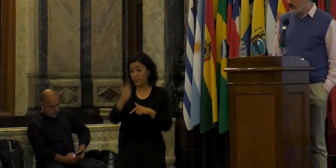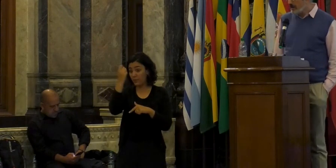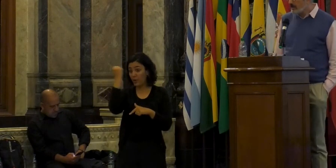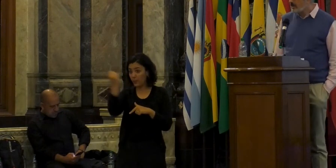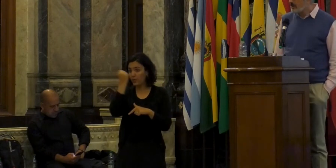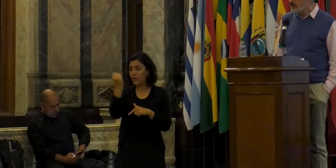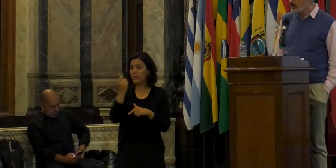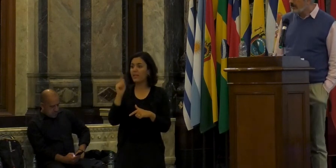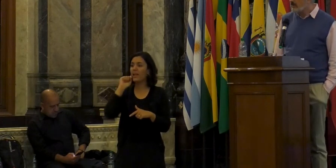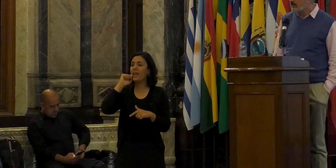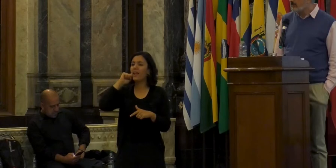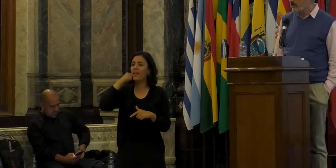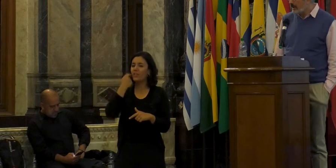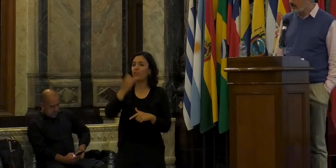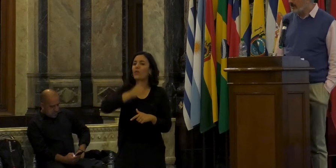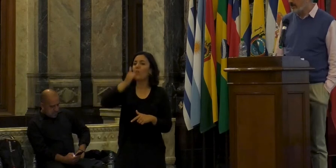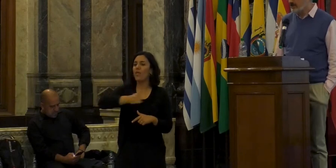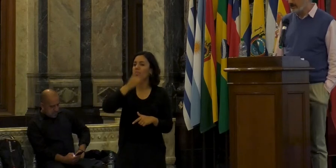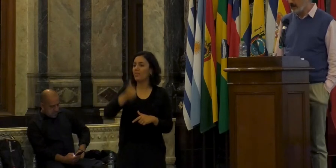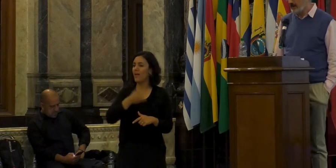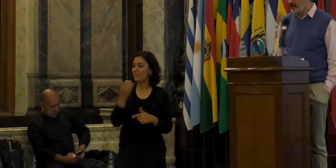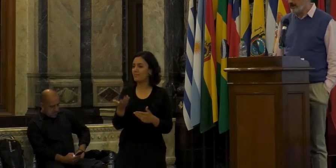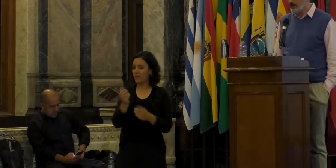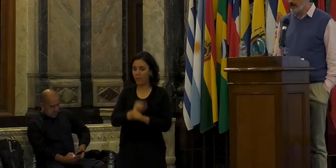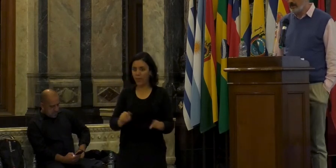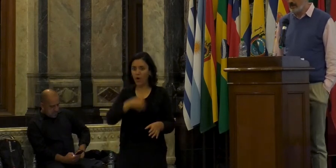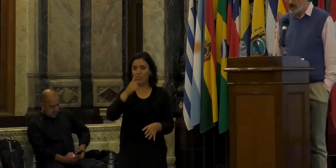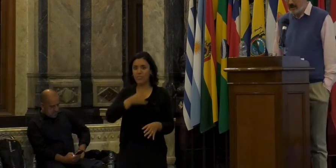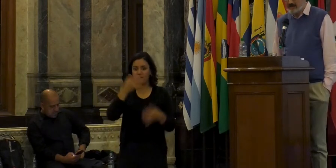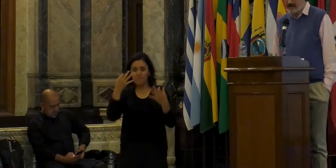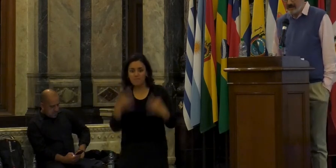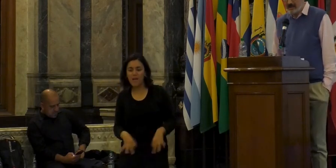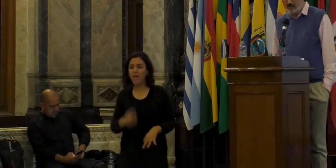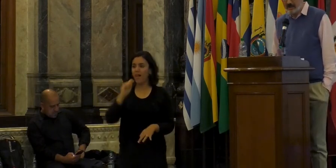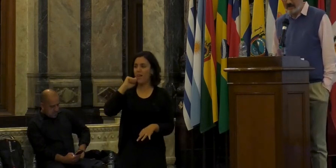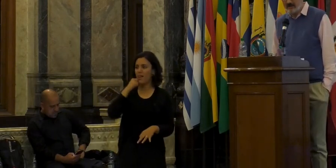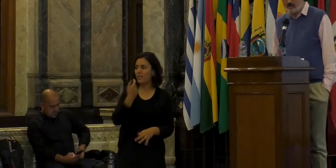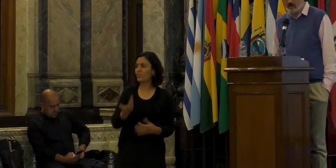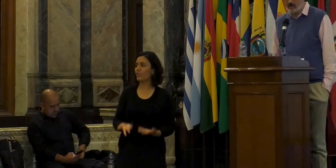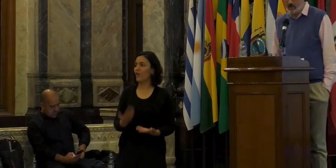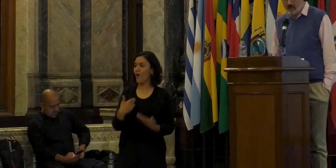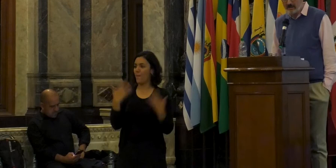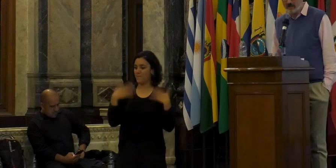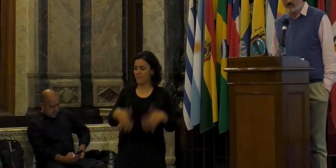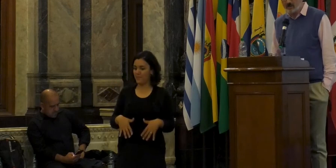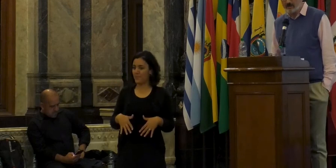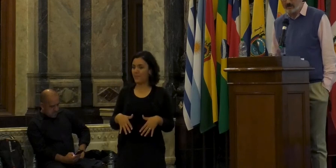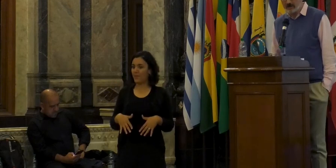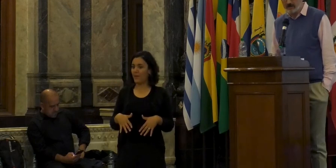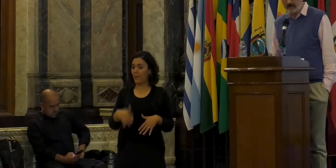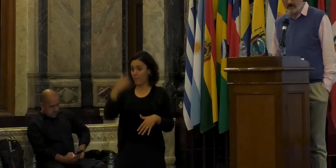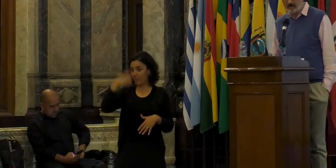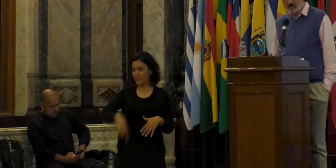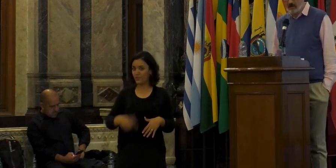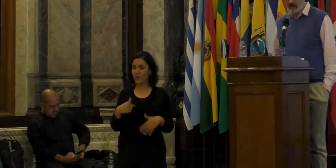es lo bonitos que son los cuentos, lo bien contados que están, lo hermosa que se trata de poner la gente cuando cuenta los cuentos